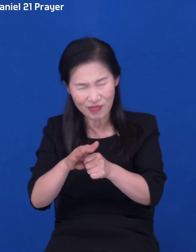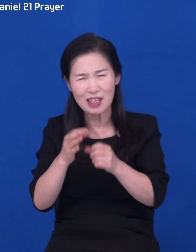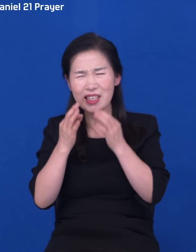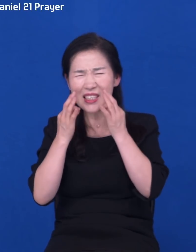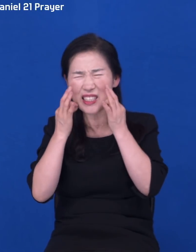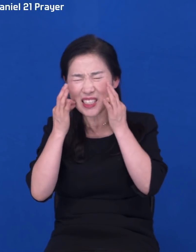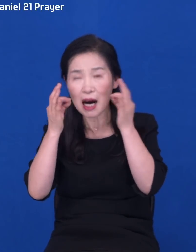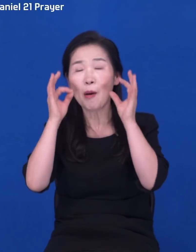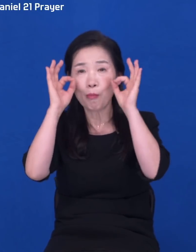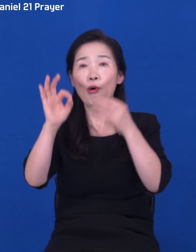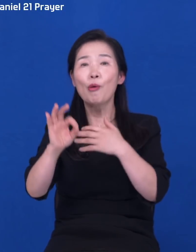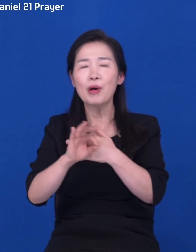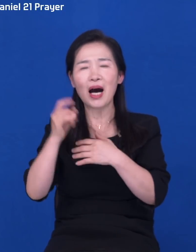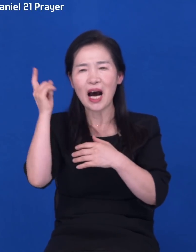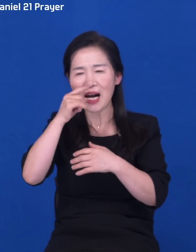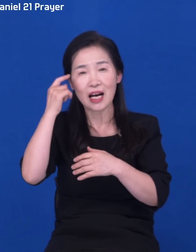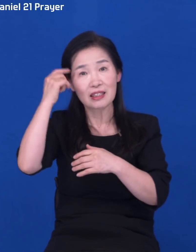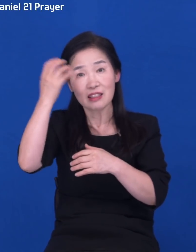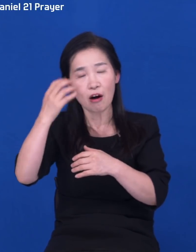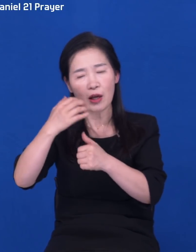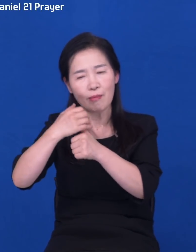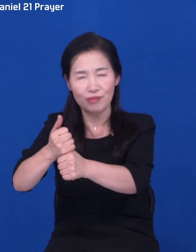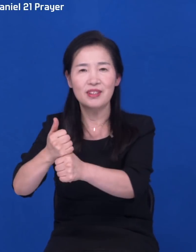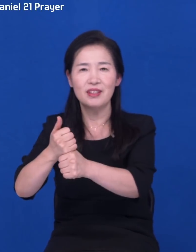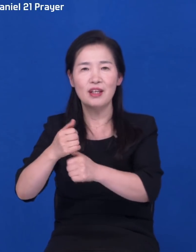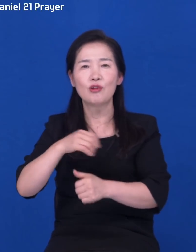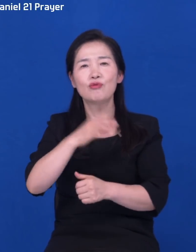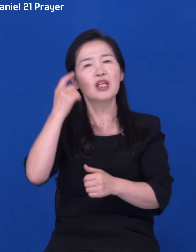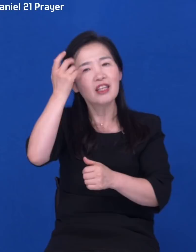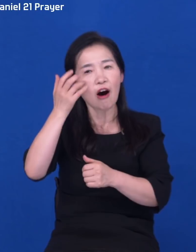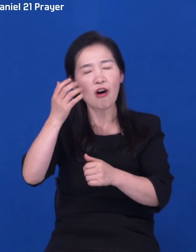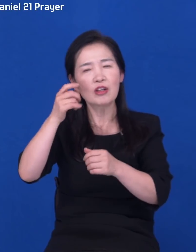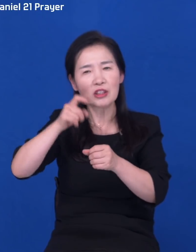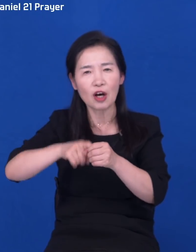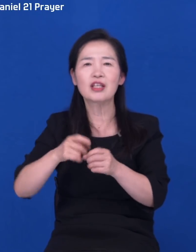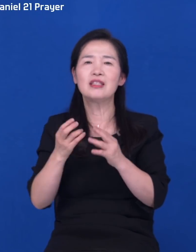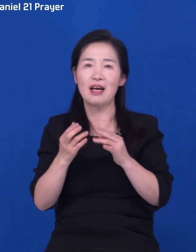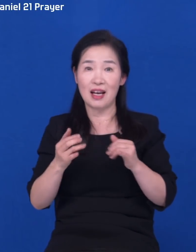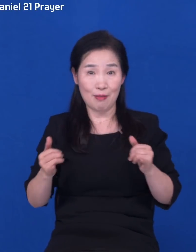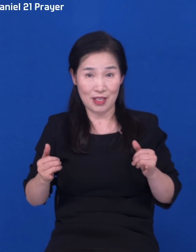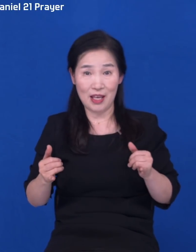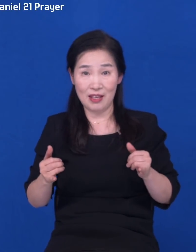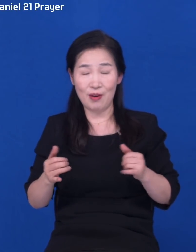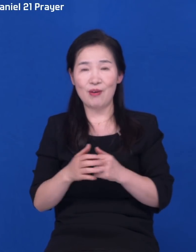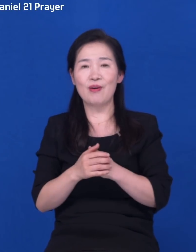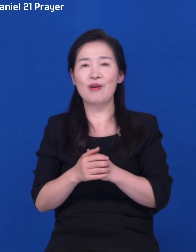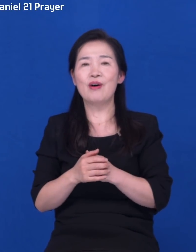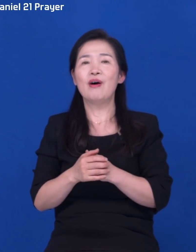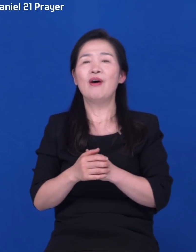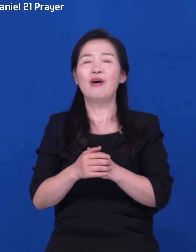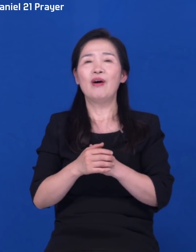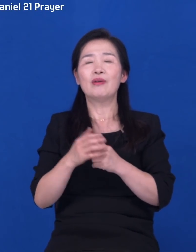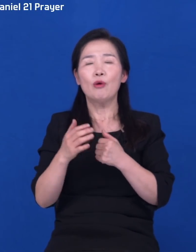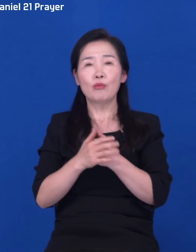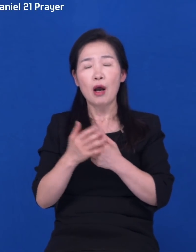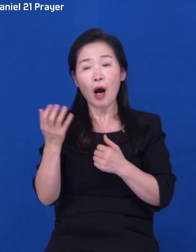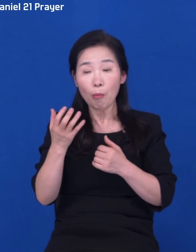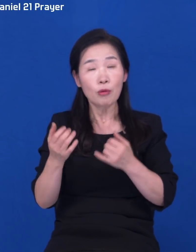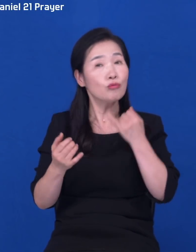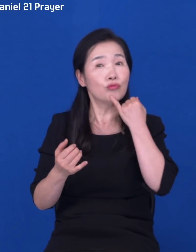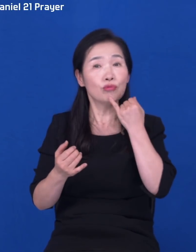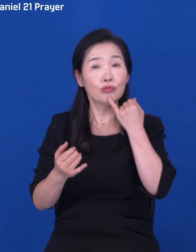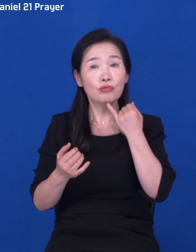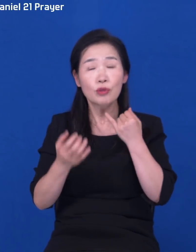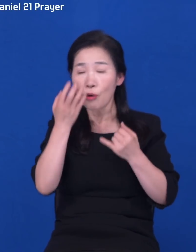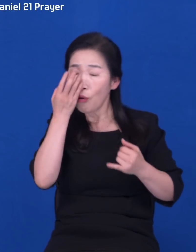휘둘려요. 영적인 존재잖아요. 우리는 영적인 존재이기 때문에 어떻게 싸워야 되냐면은 아파도 괜찮아. 나 죽어도